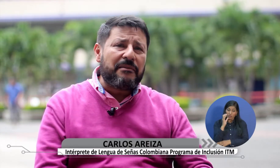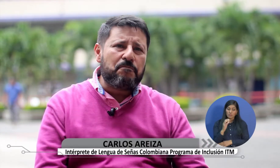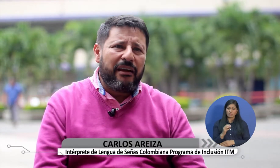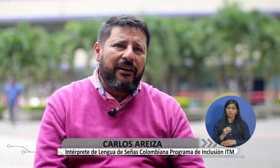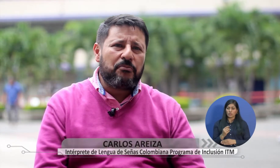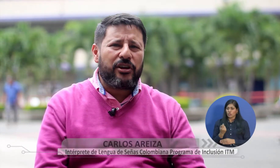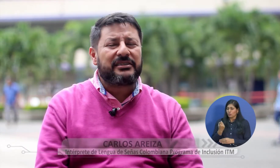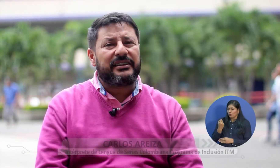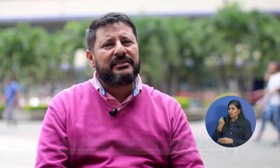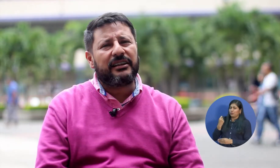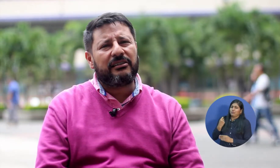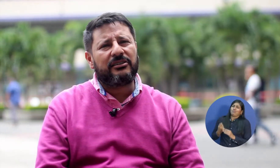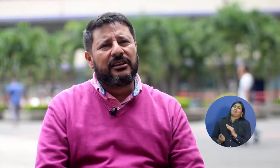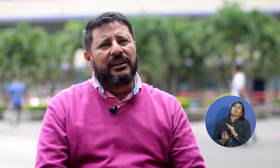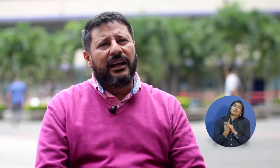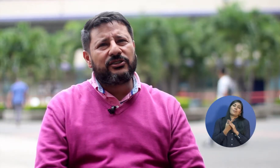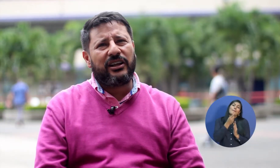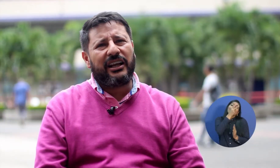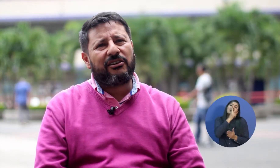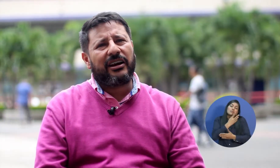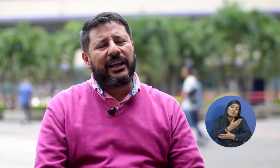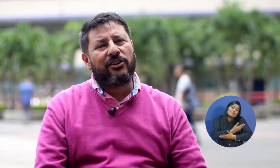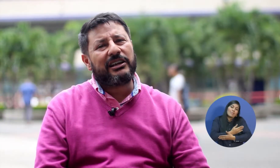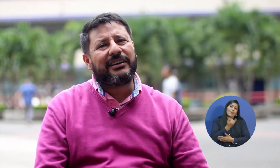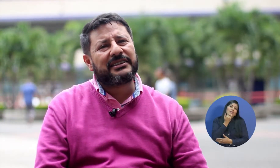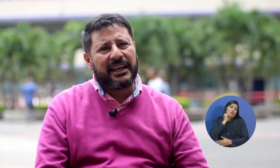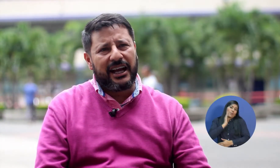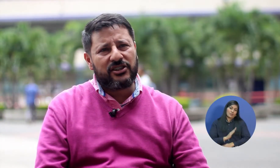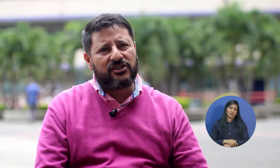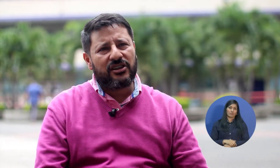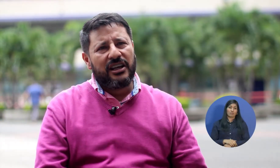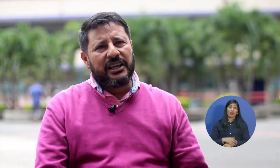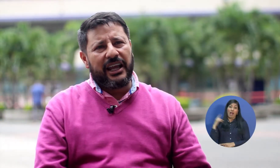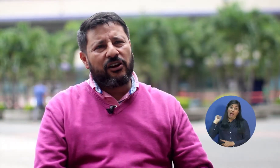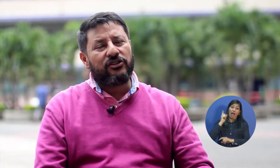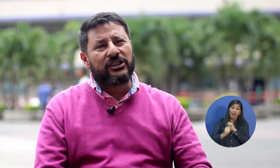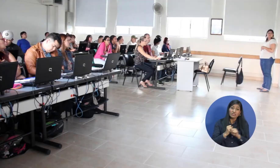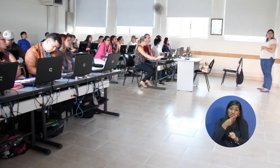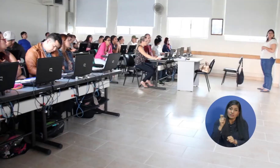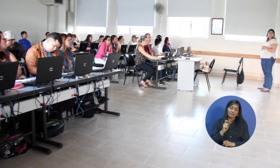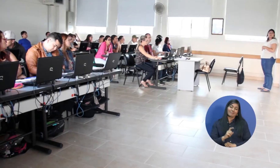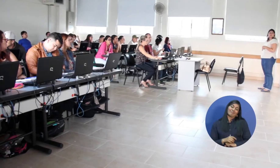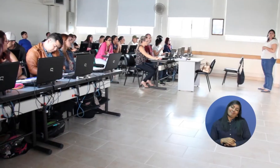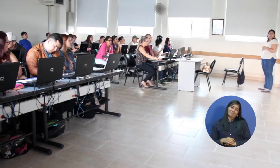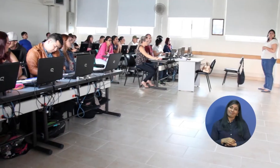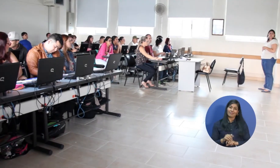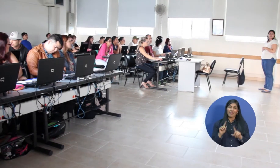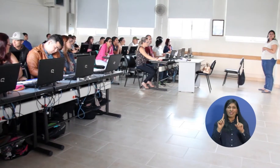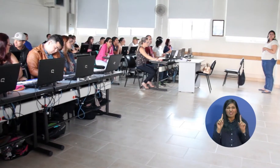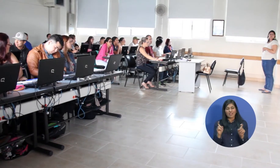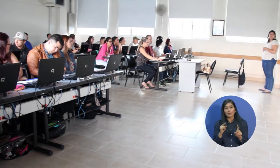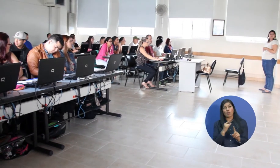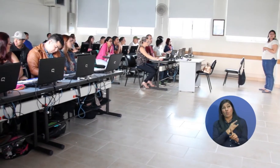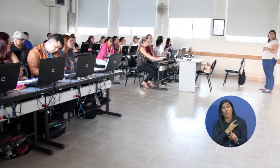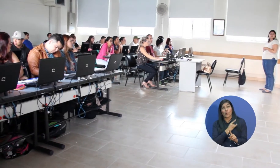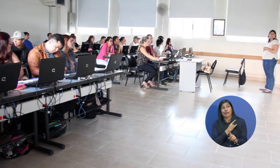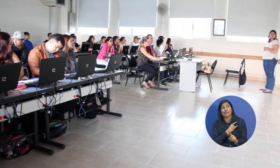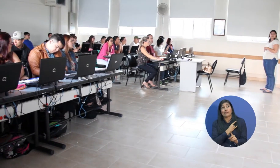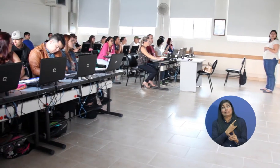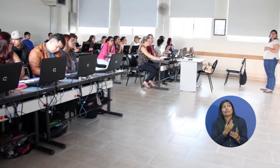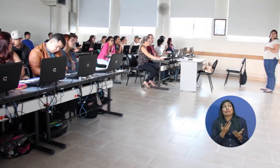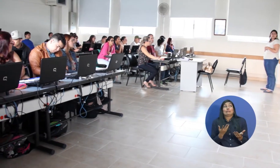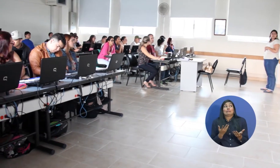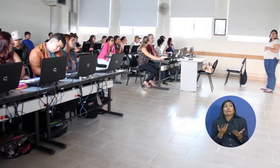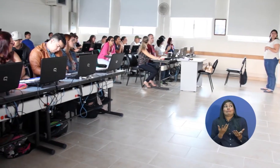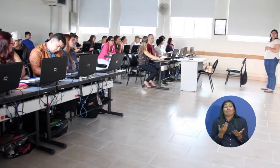joven, bebé por así decirlo. Es una lengua que no lleva 100 años y en contextos educativos de educación superior